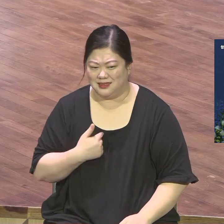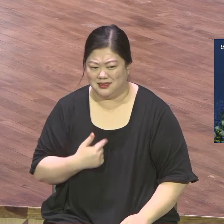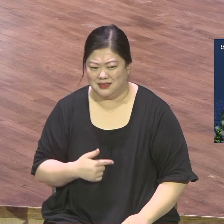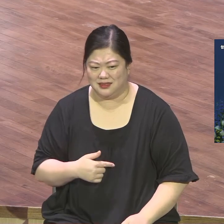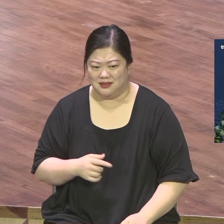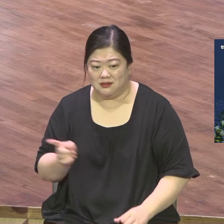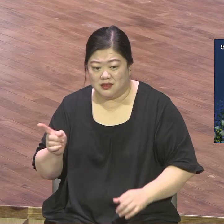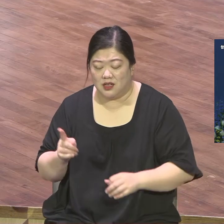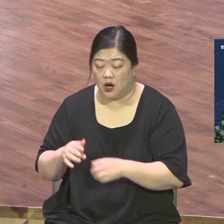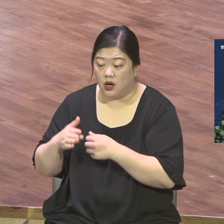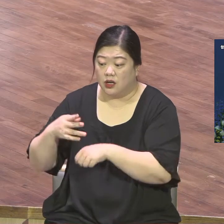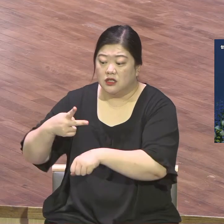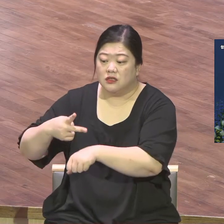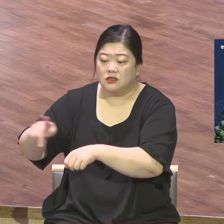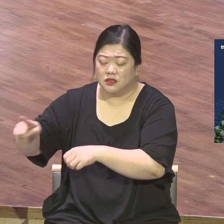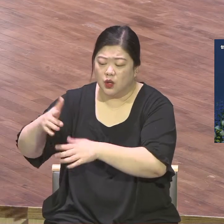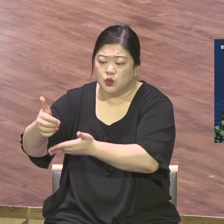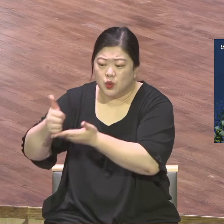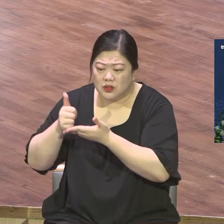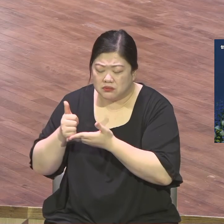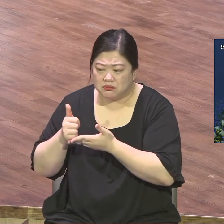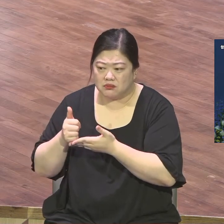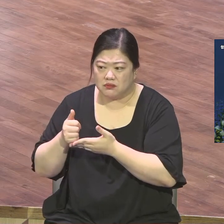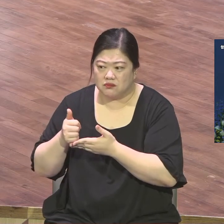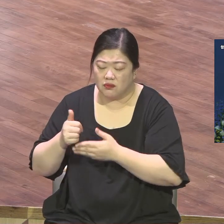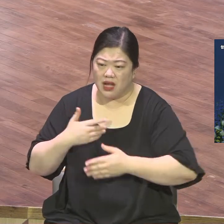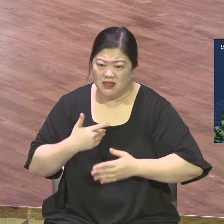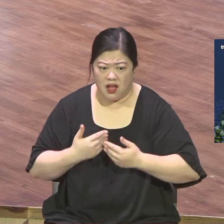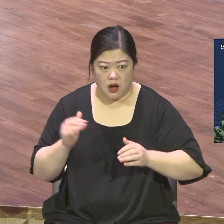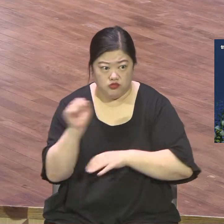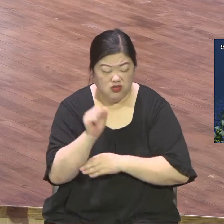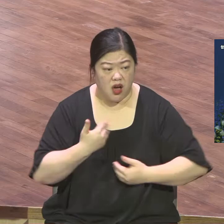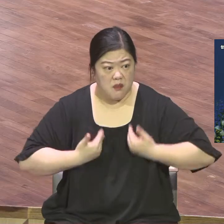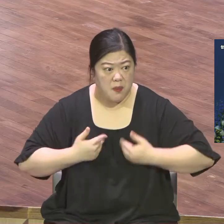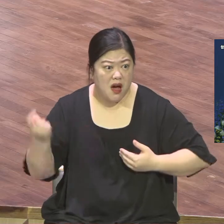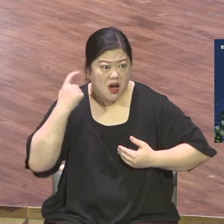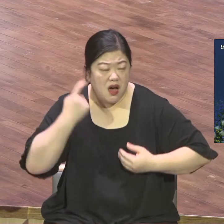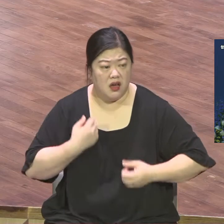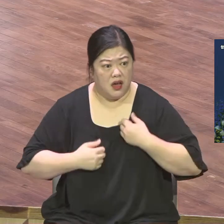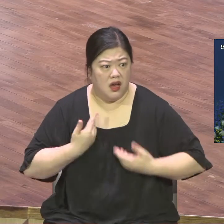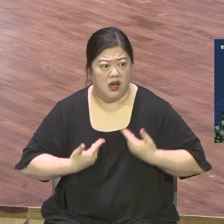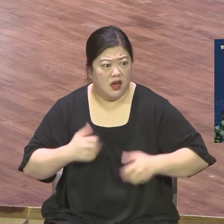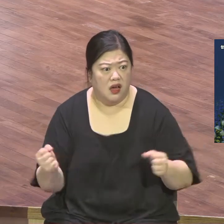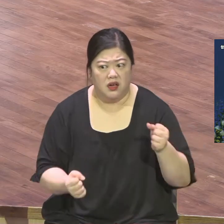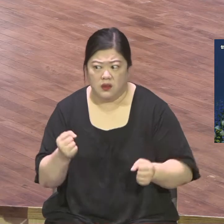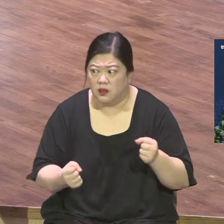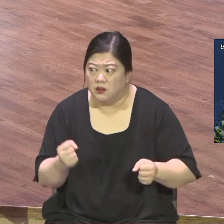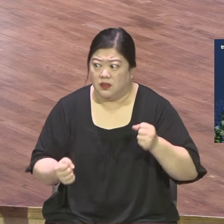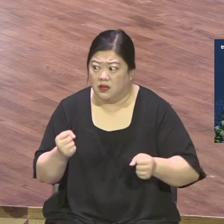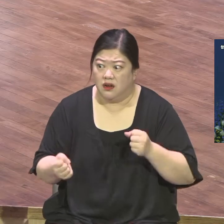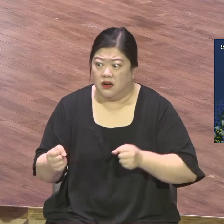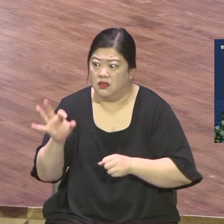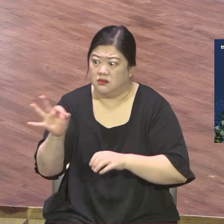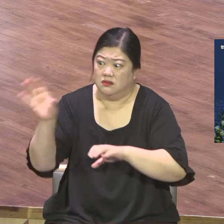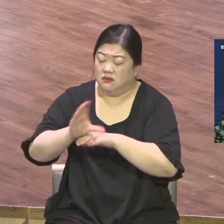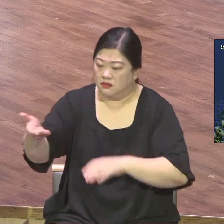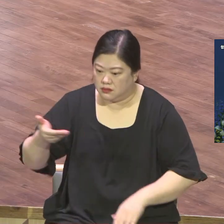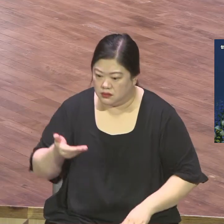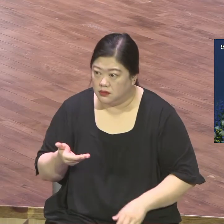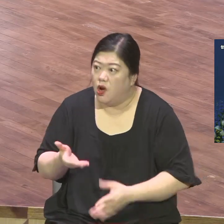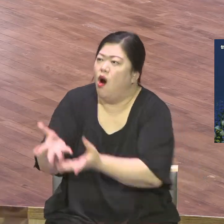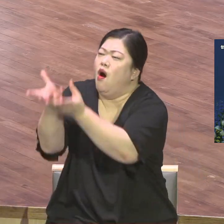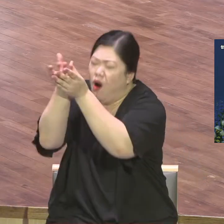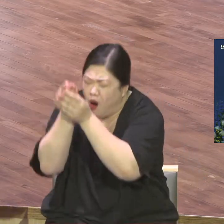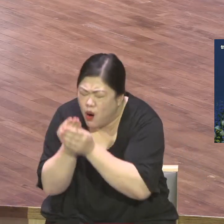꼽으로 준 손님이. 꼽 줘봤자 몇 마리지만은. 그 전도한다 생각 전도비로 주는 거예요. 전도비로 탁 주면요. 아이고